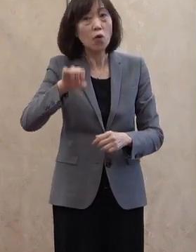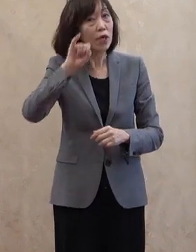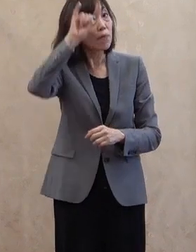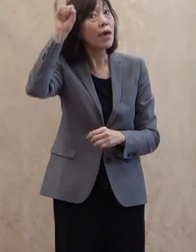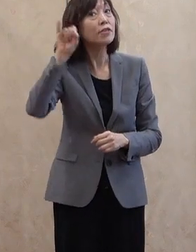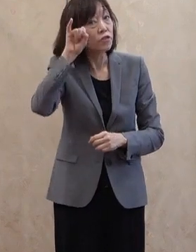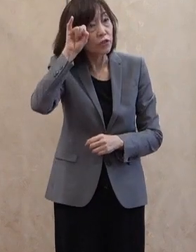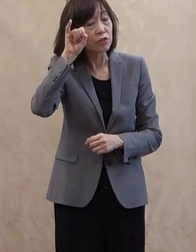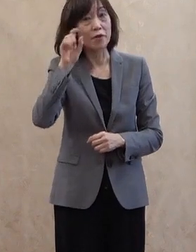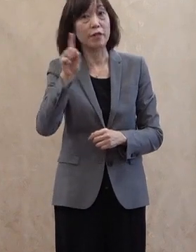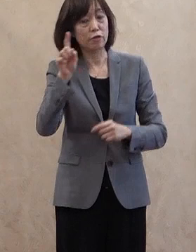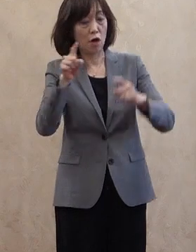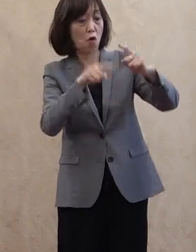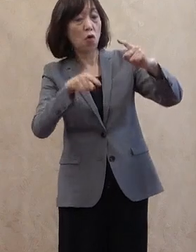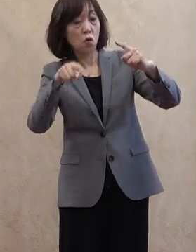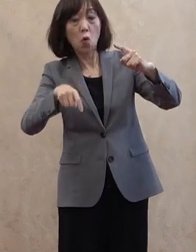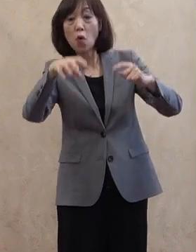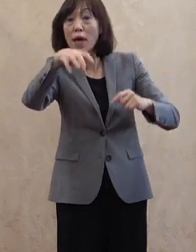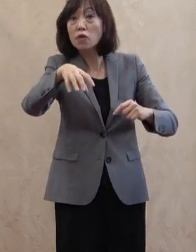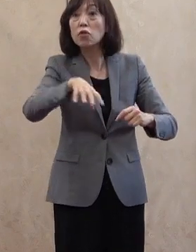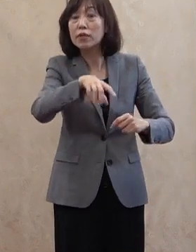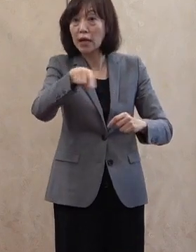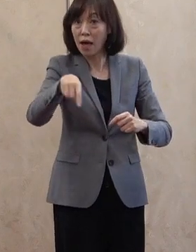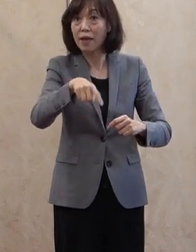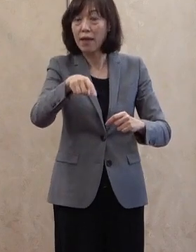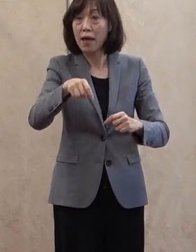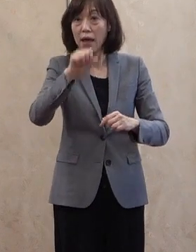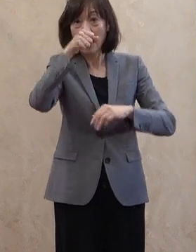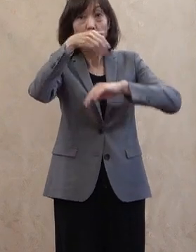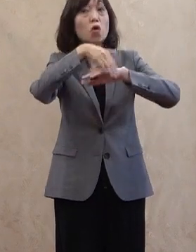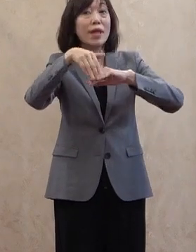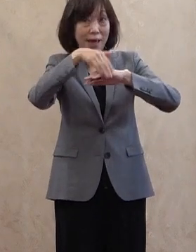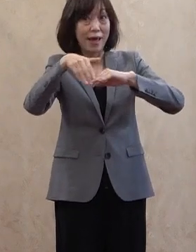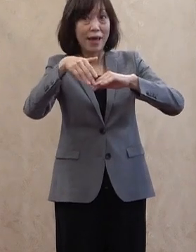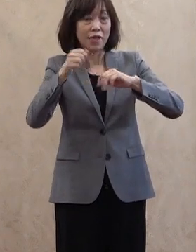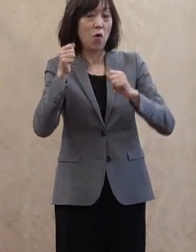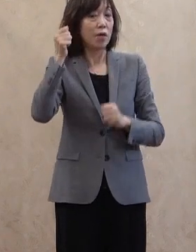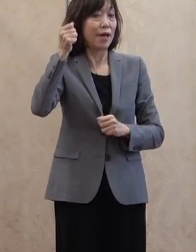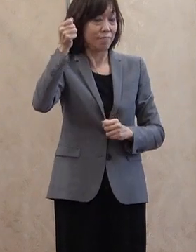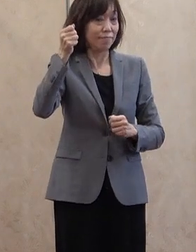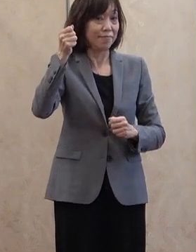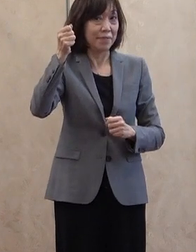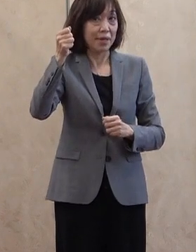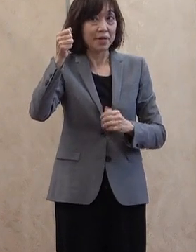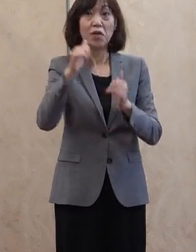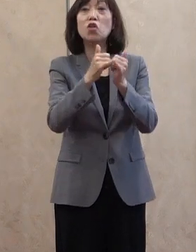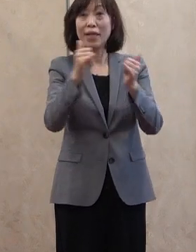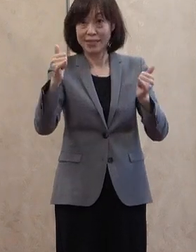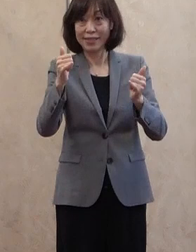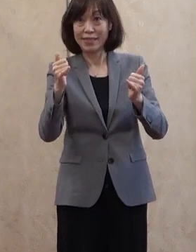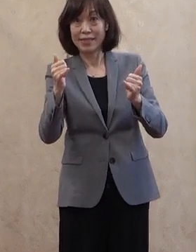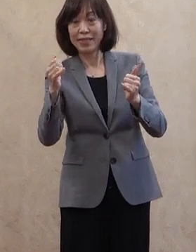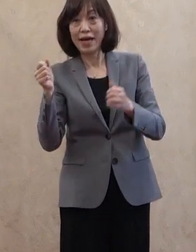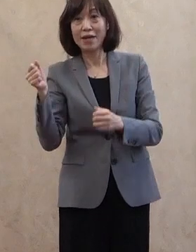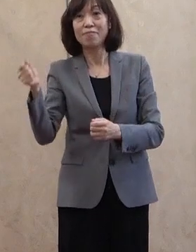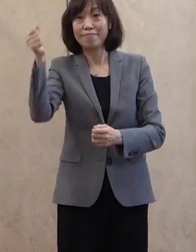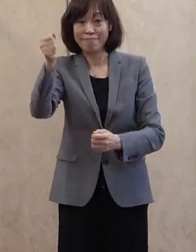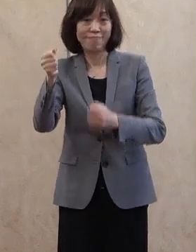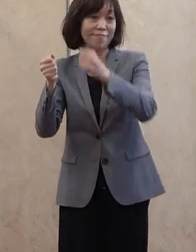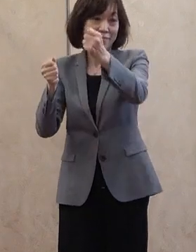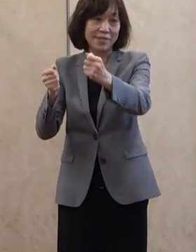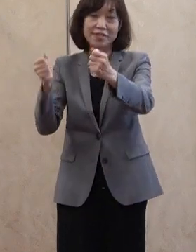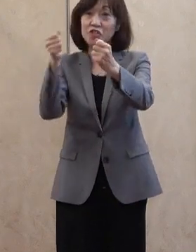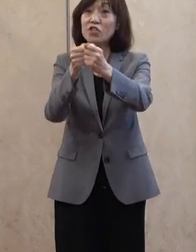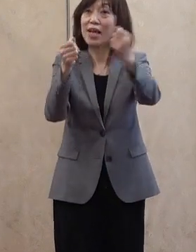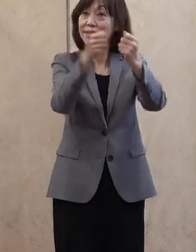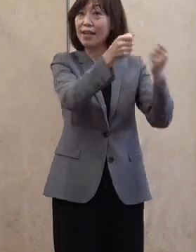、その万博公園内でその予定されていた ランナーの人たちがこう成果をこう中でぐるぐるつないでいくというようなイメージを持た